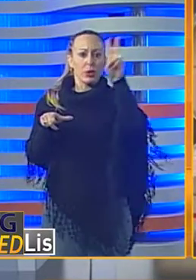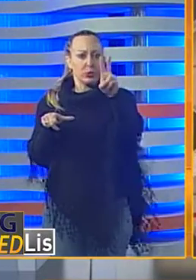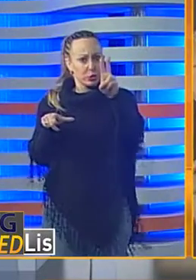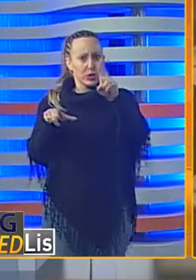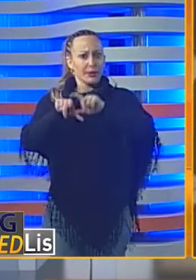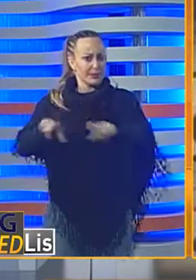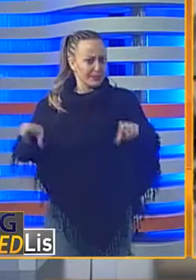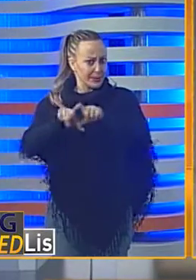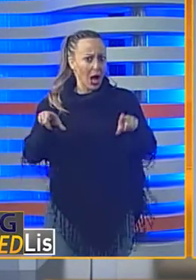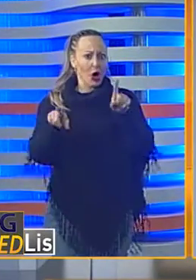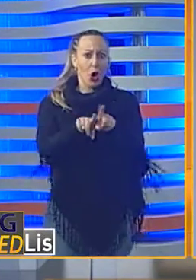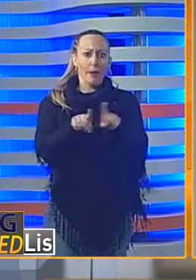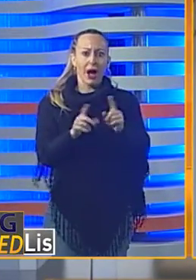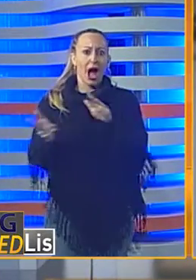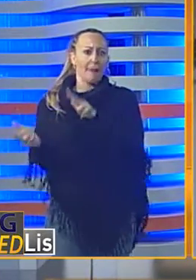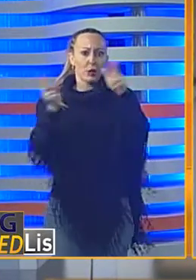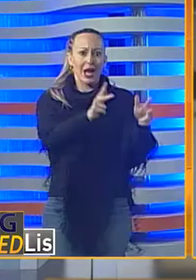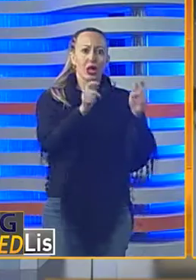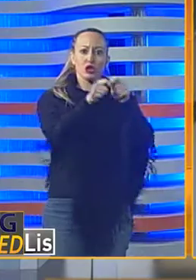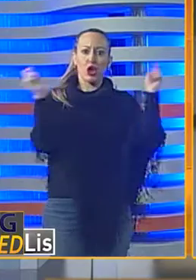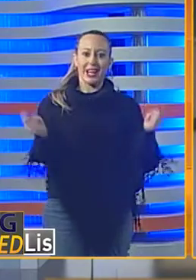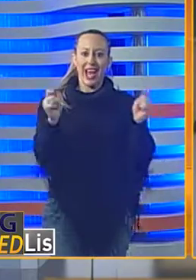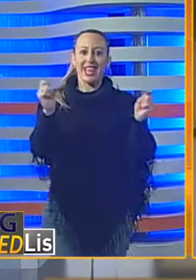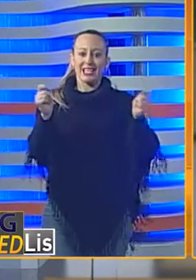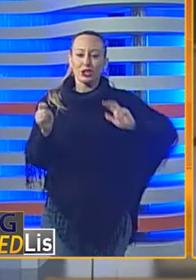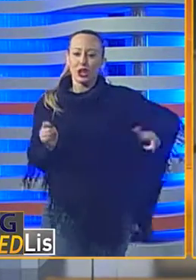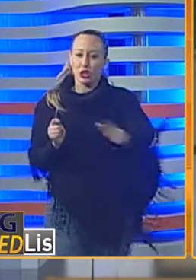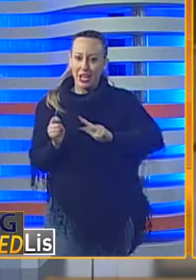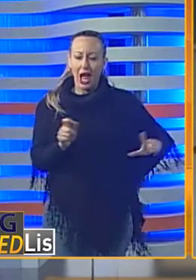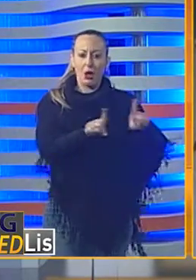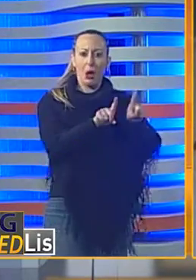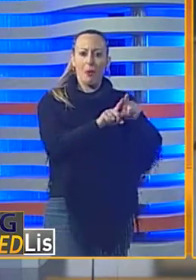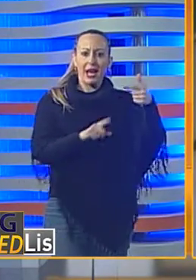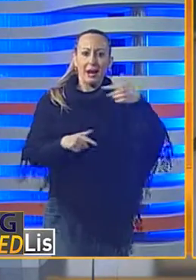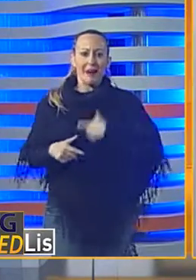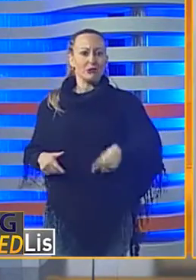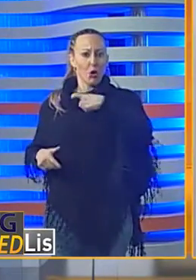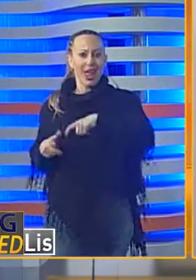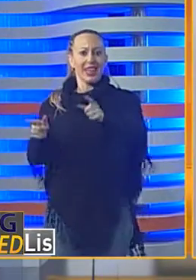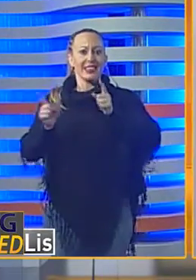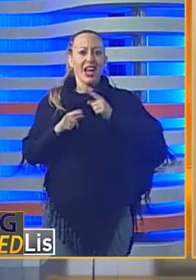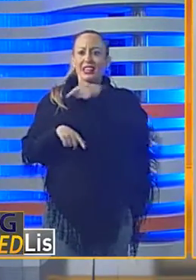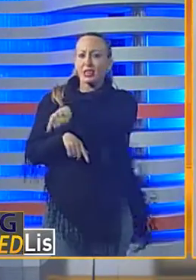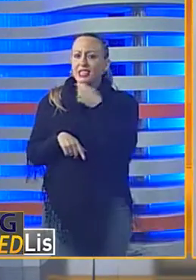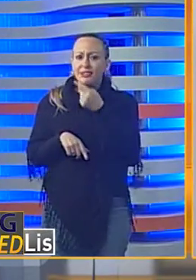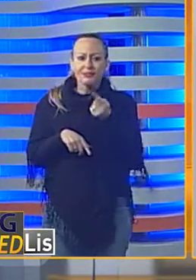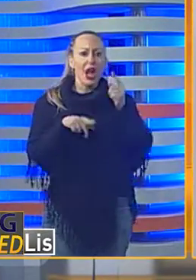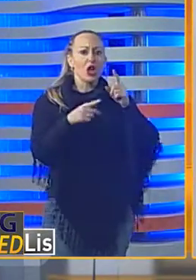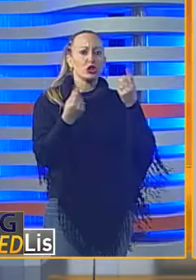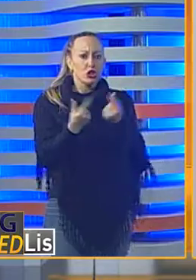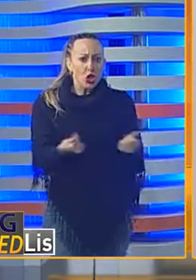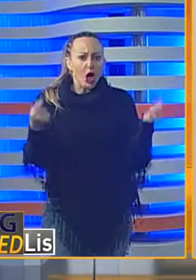Sicilia, il personale si è difeso sostenendo di aver solo trattenuto i soldi a titolo di acconto sugli